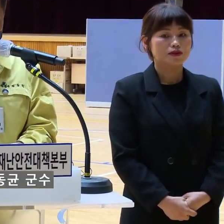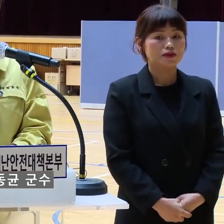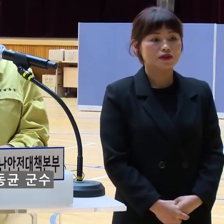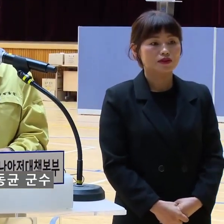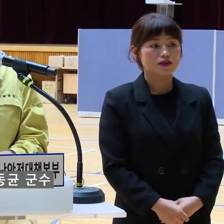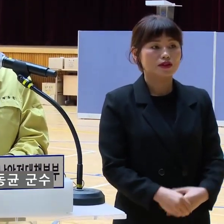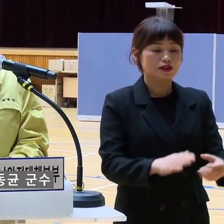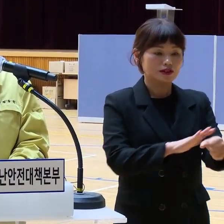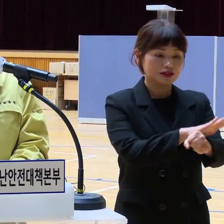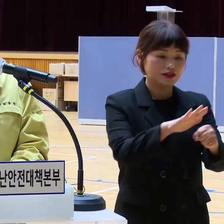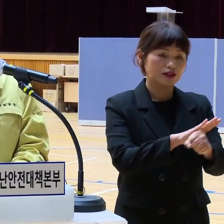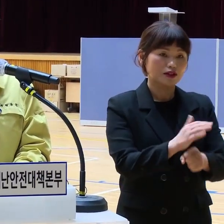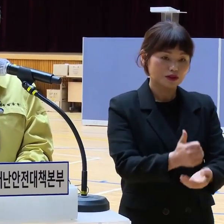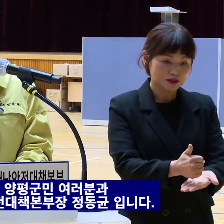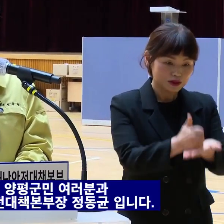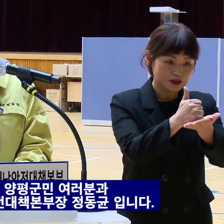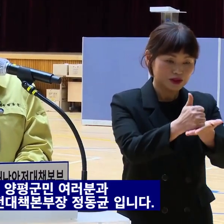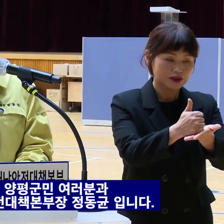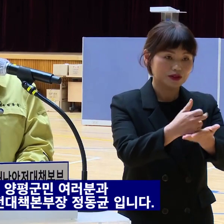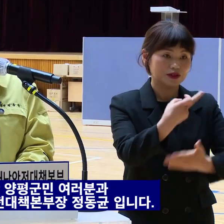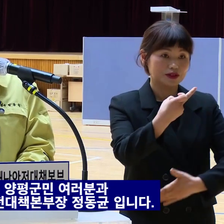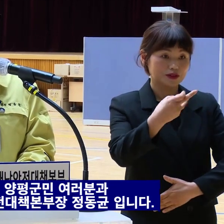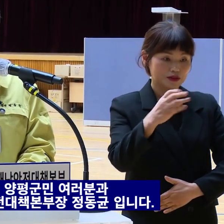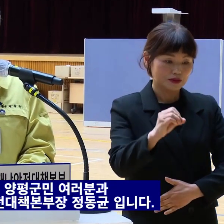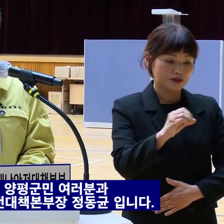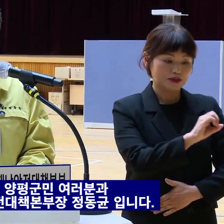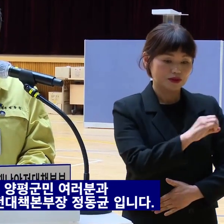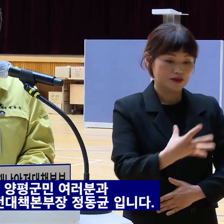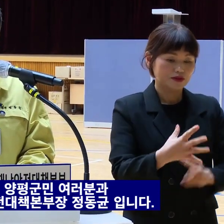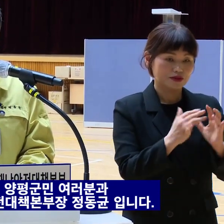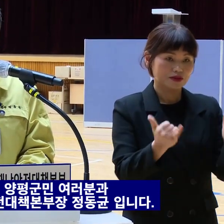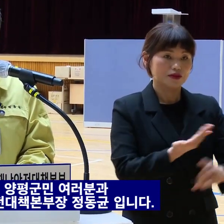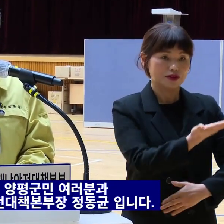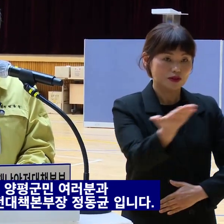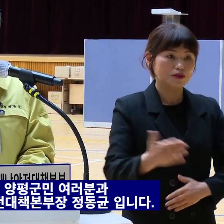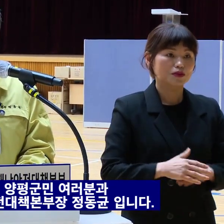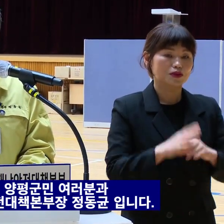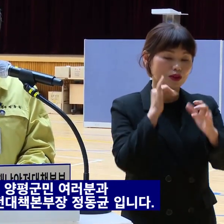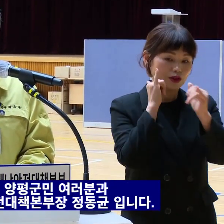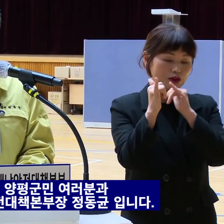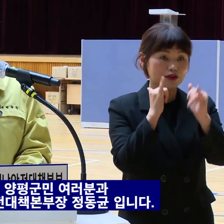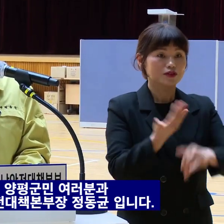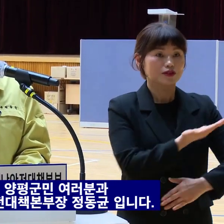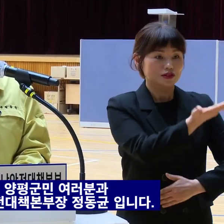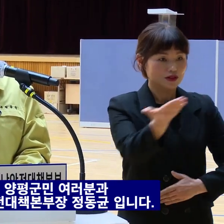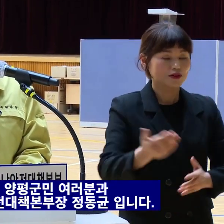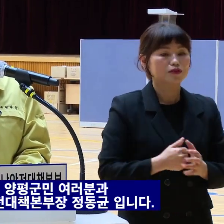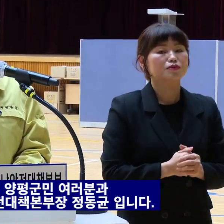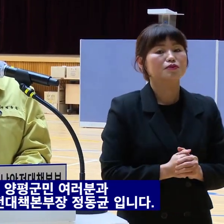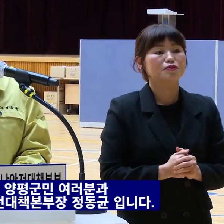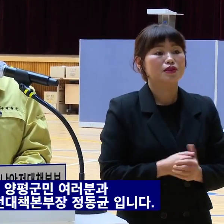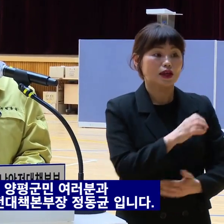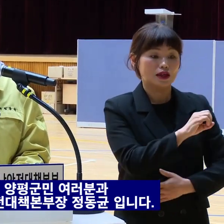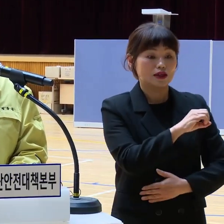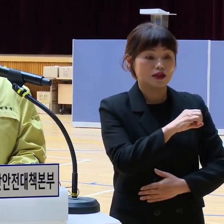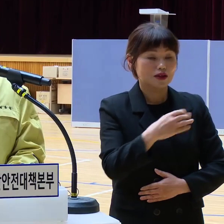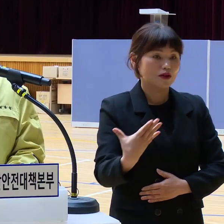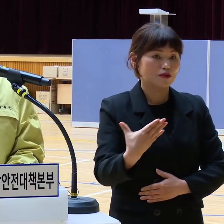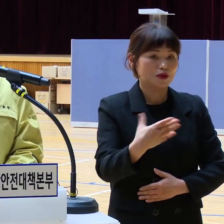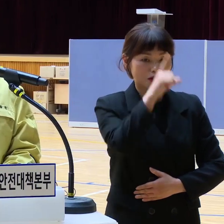사랑하고 존경하는 신임한 남평군민 여러분과 언론인 여러분, 양평군